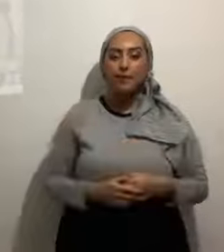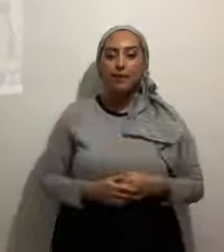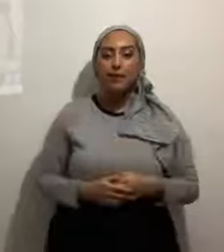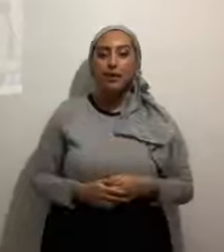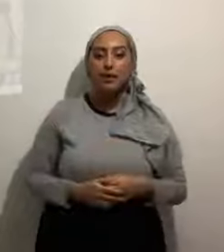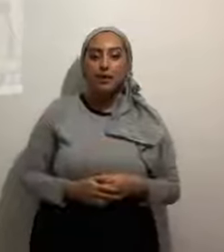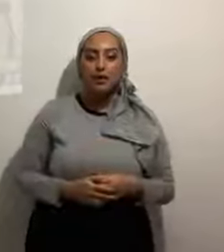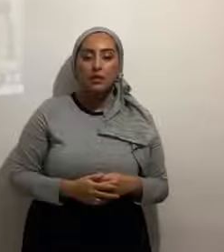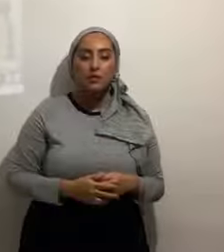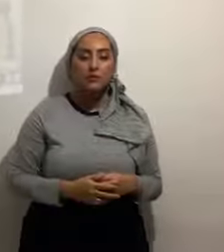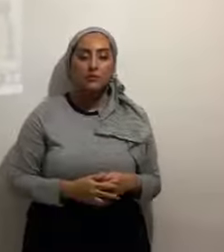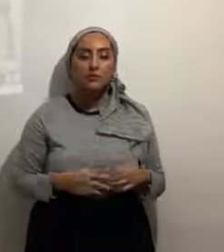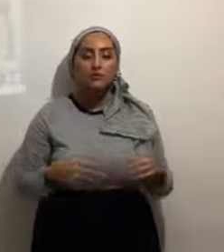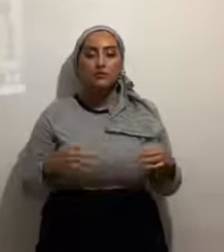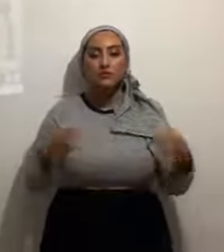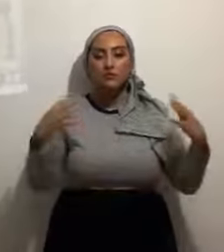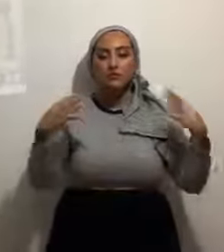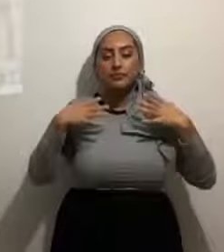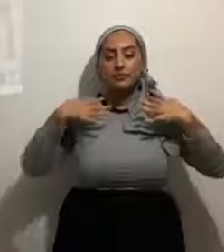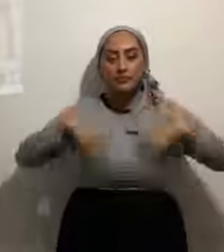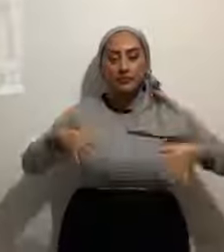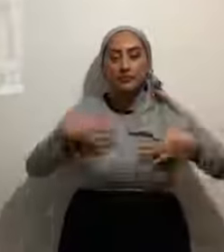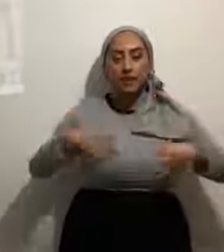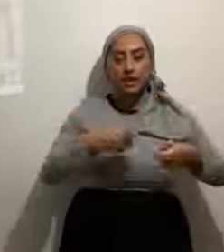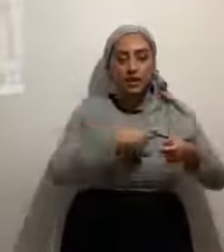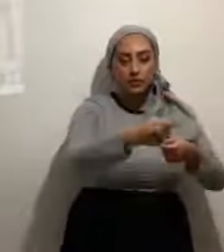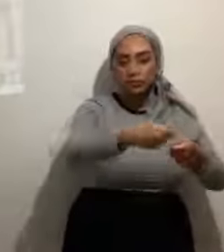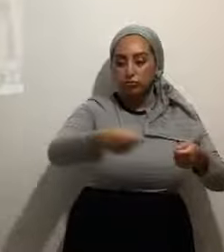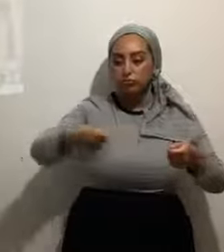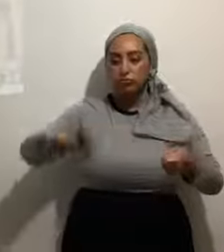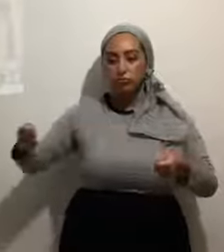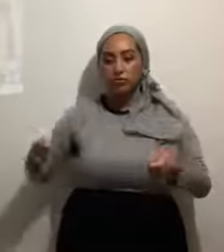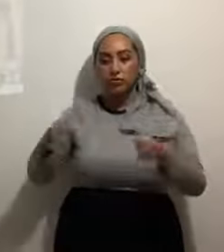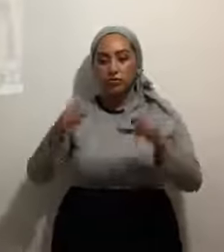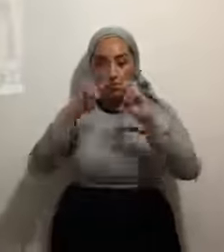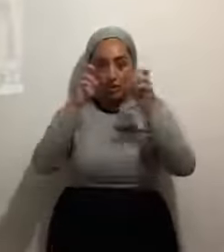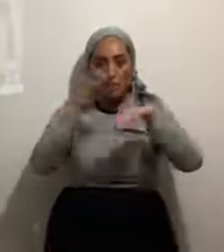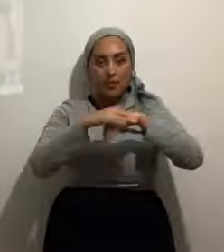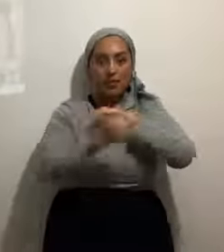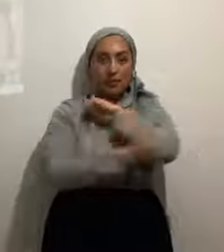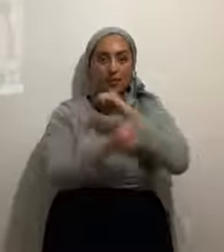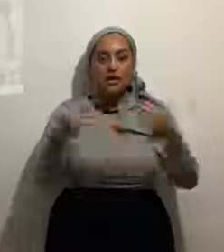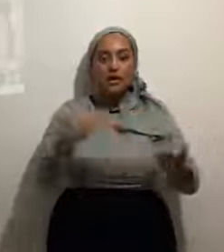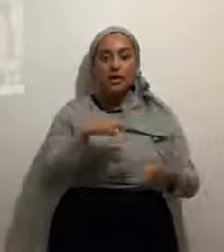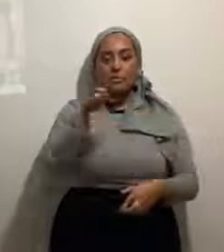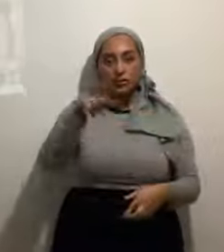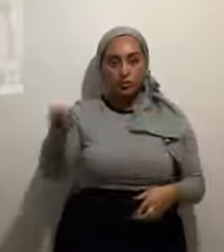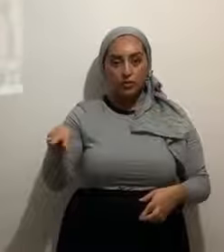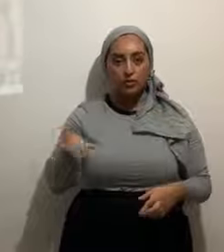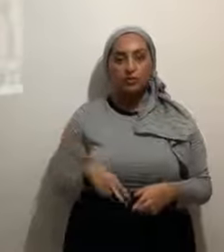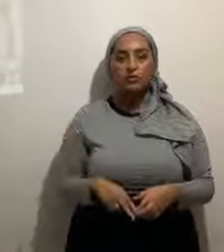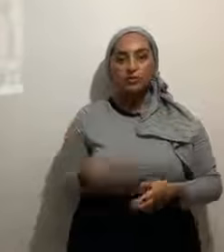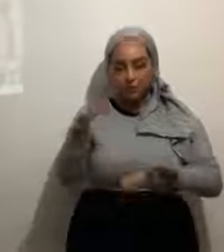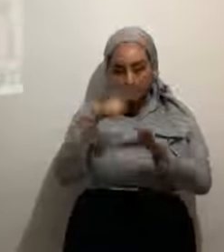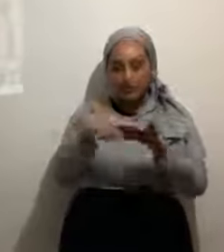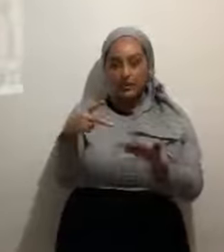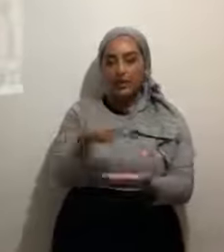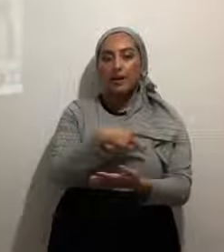Repartieron sus vestidos. ¿Sí o no? Ya lo vimos. Está en el tema de Pesach. Salmo 22, atrasito. Vamos al Salmo 22. Repartieron